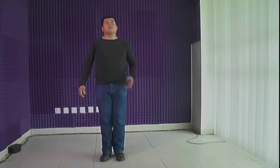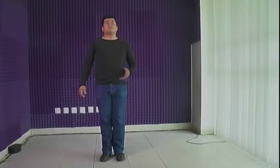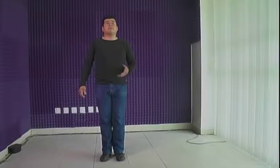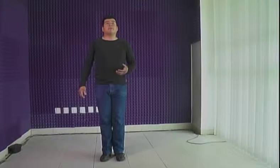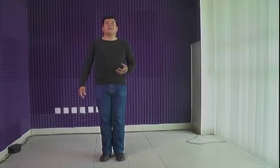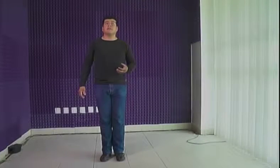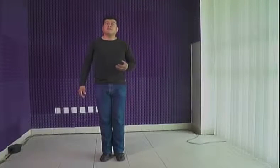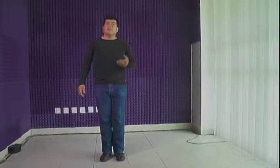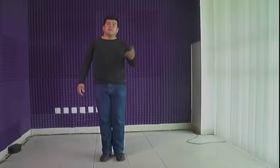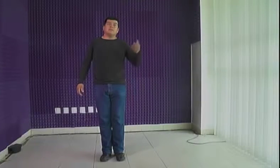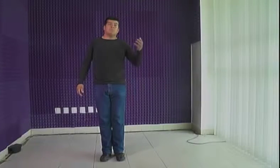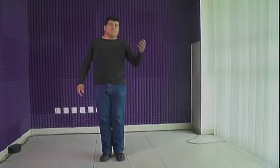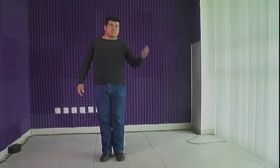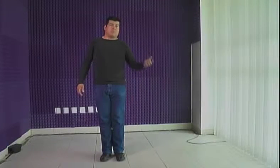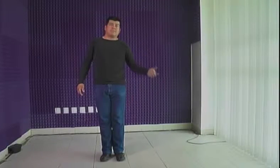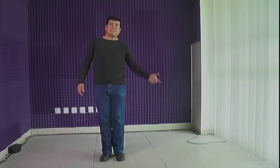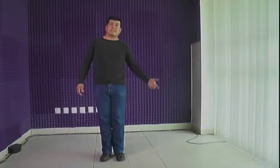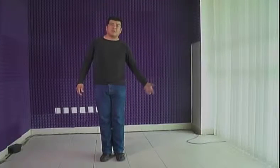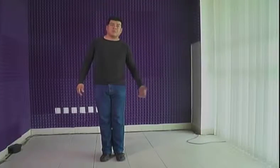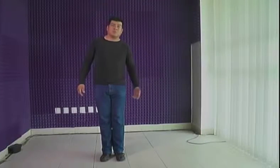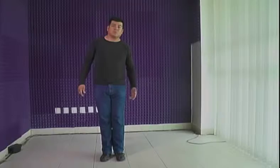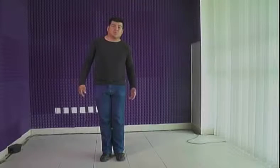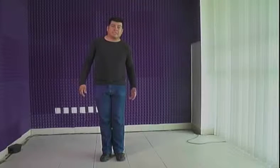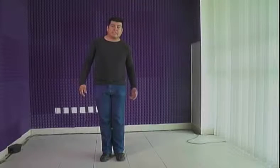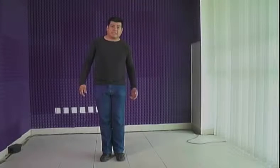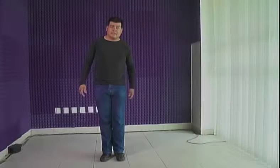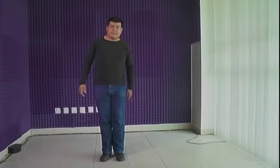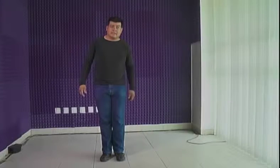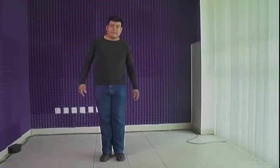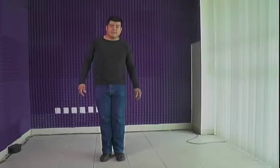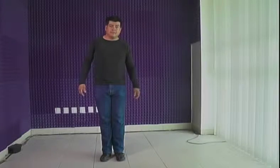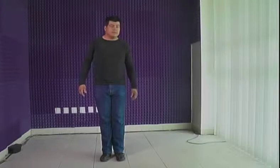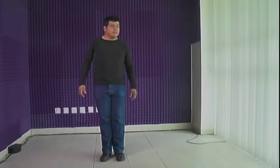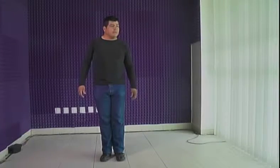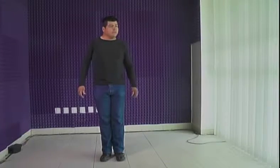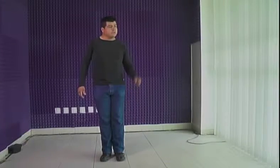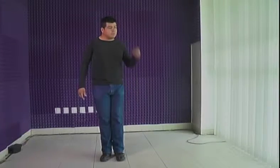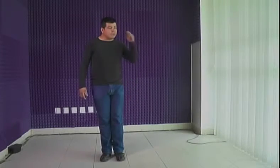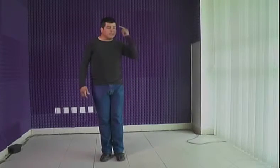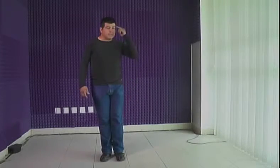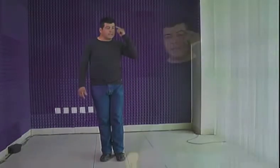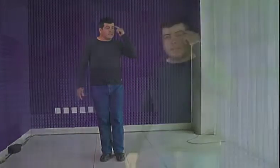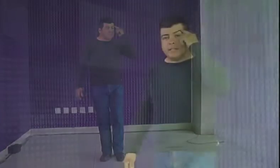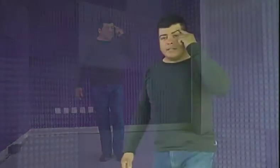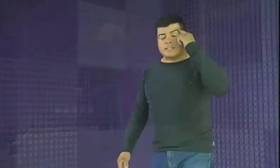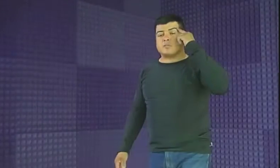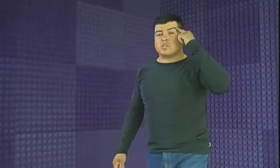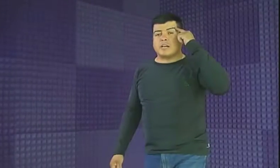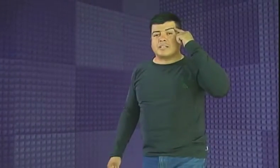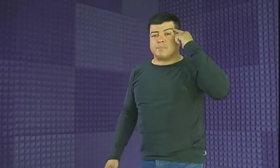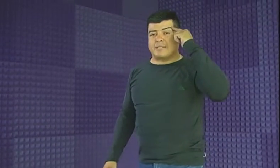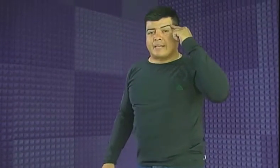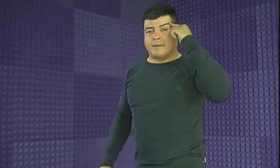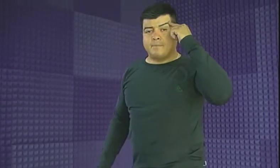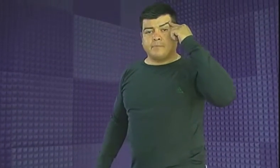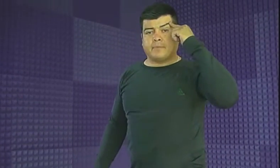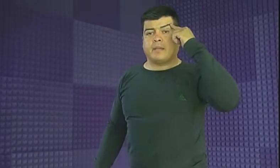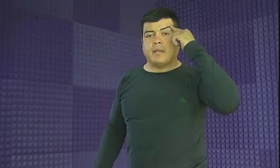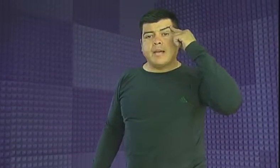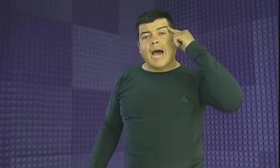perdóname por no haber estado junto a ti. En su mente se escuchó la respuesta,